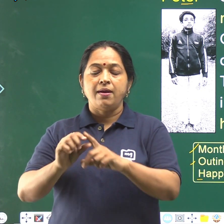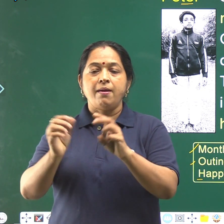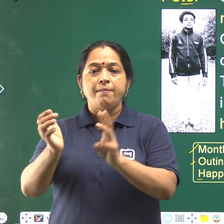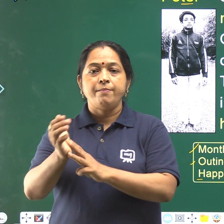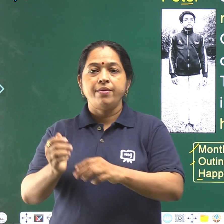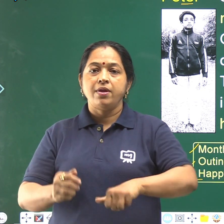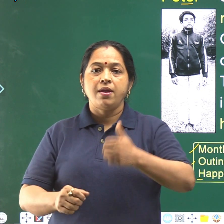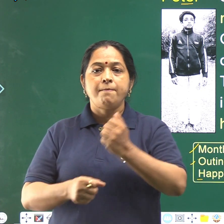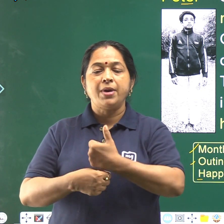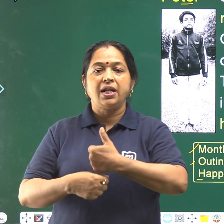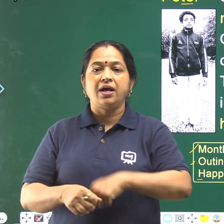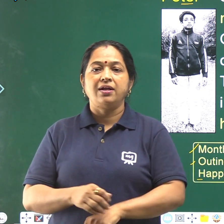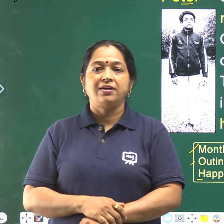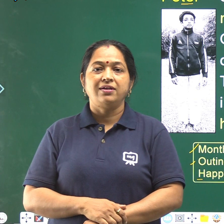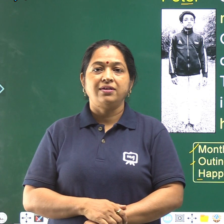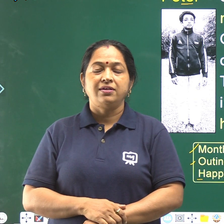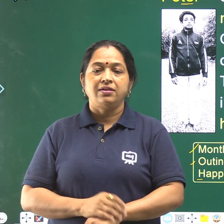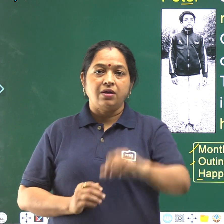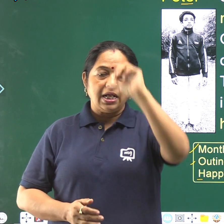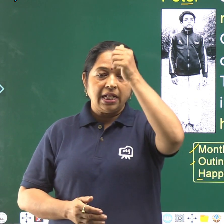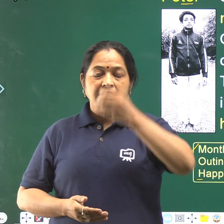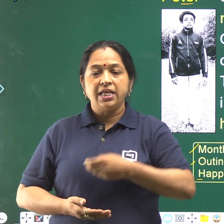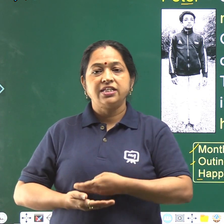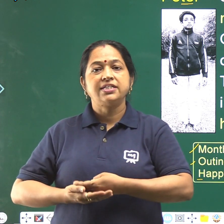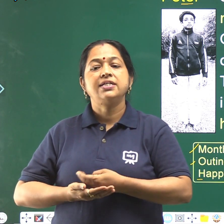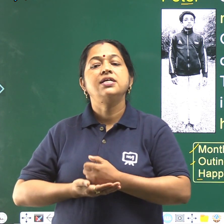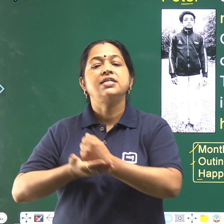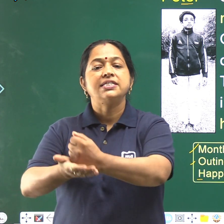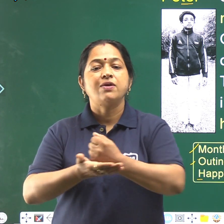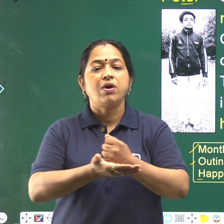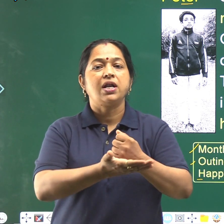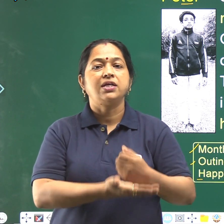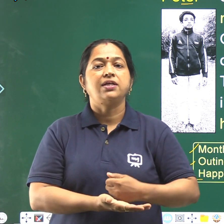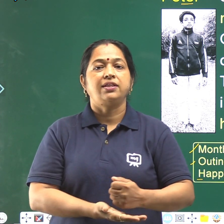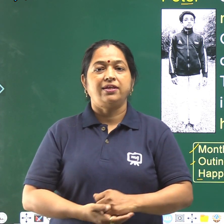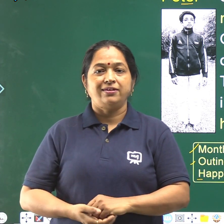प्रधानमंत्री बनकर देश की सेवा करना चाहती है।